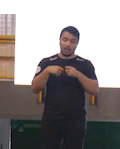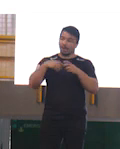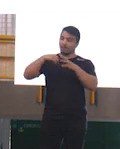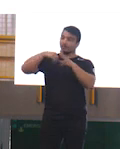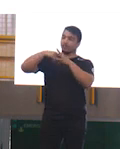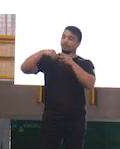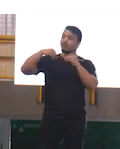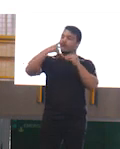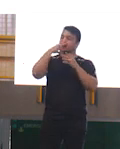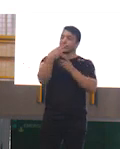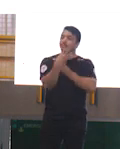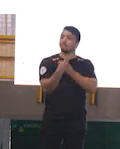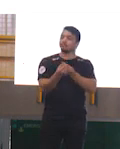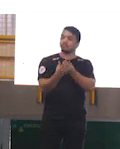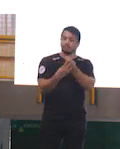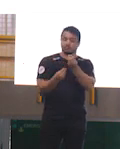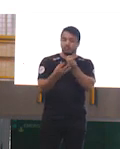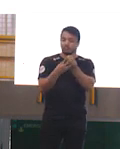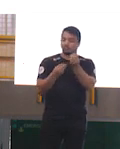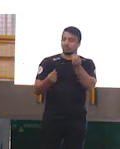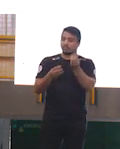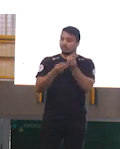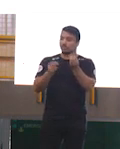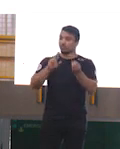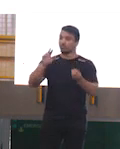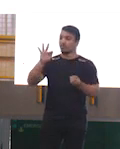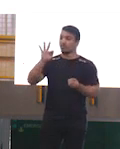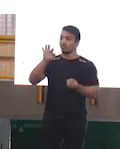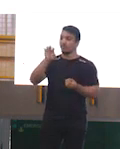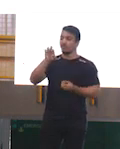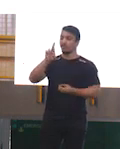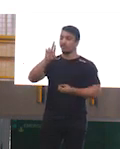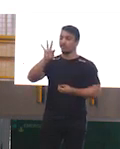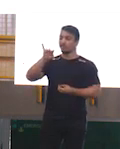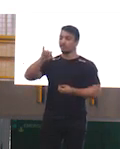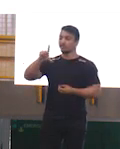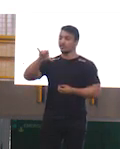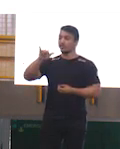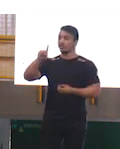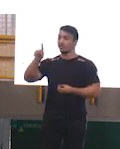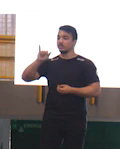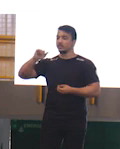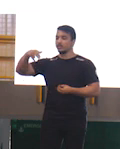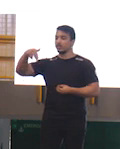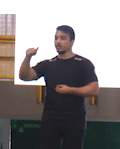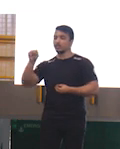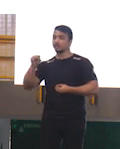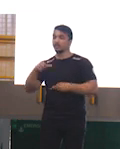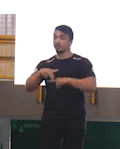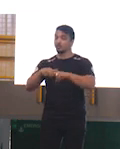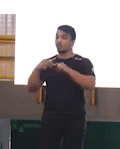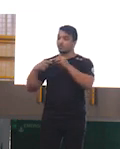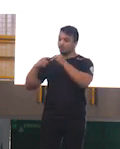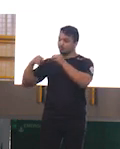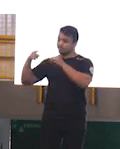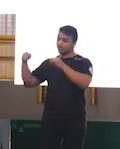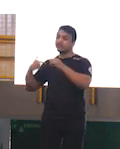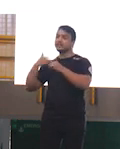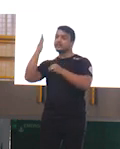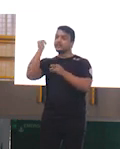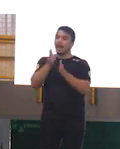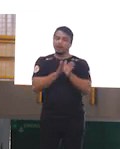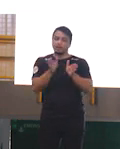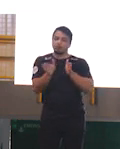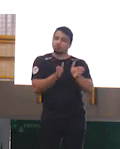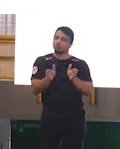feminino, chamadas de quê? De fertilizinas. É por isso que o espermatozoide sabe o caminho que